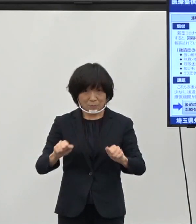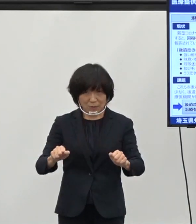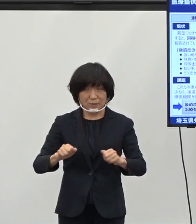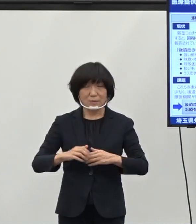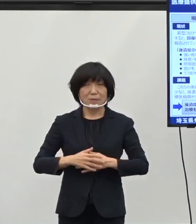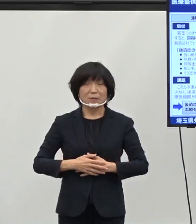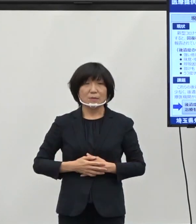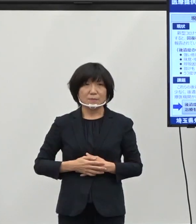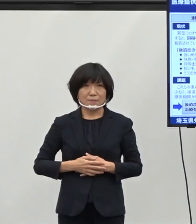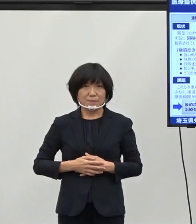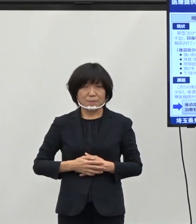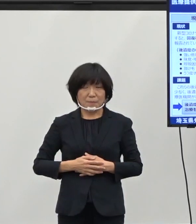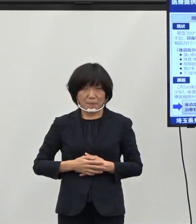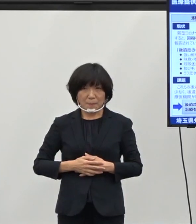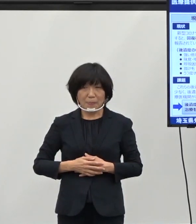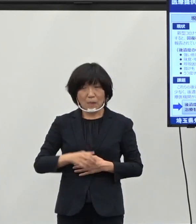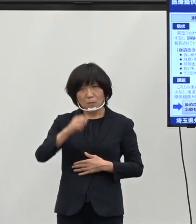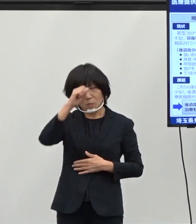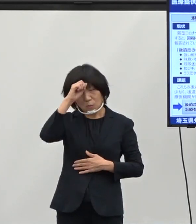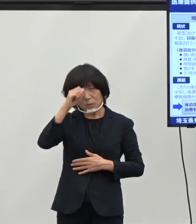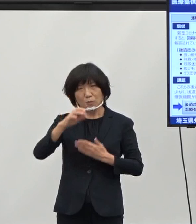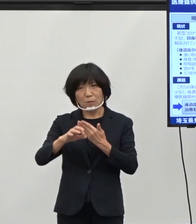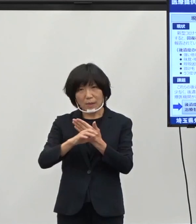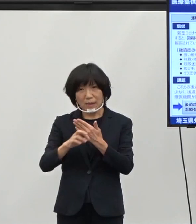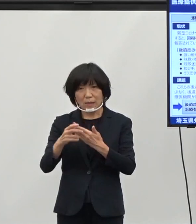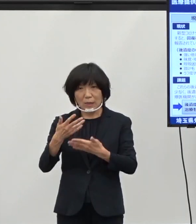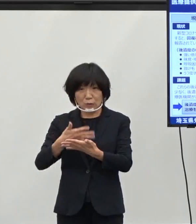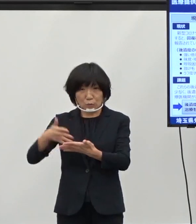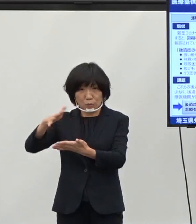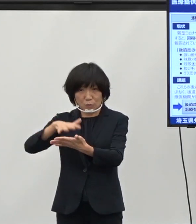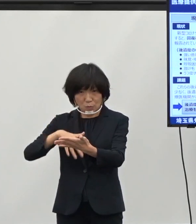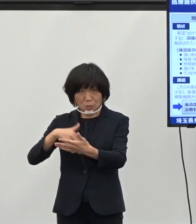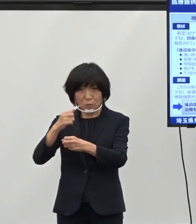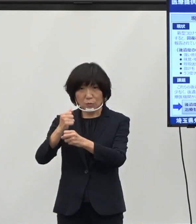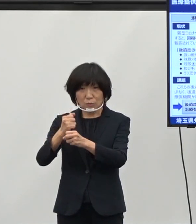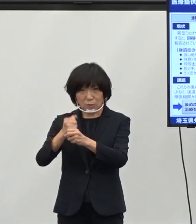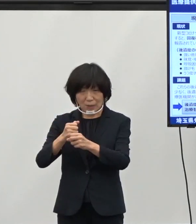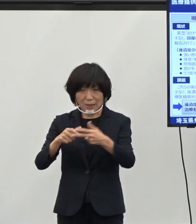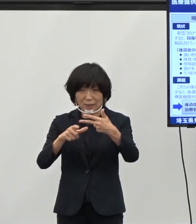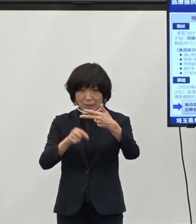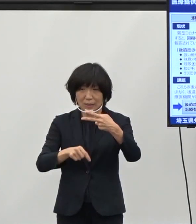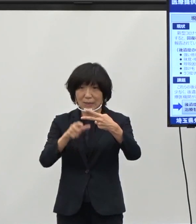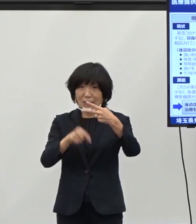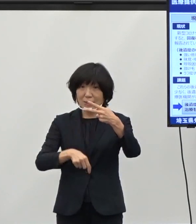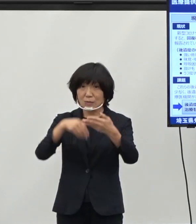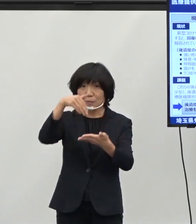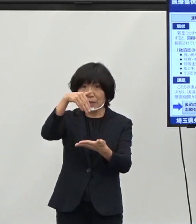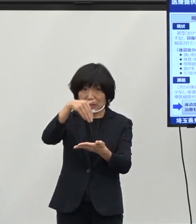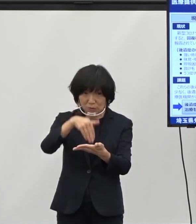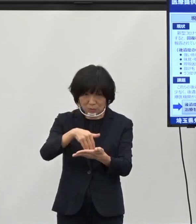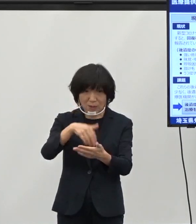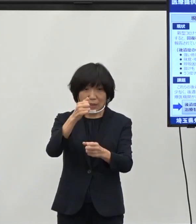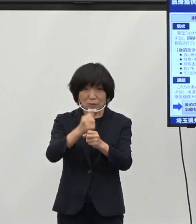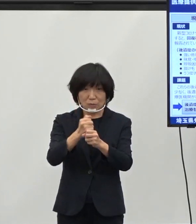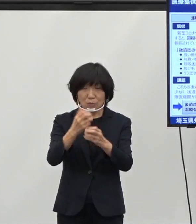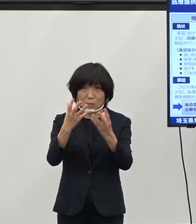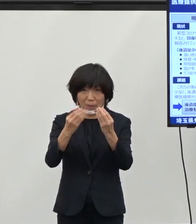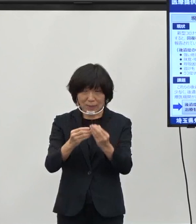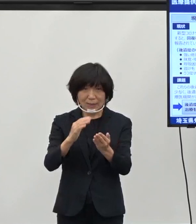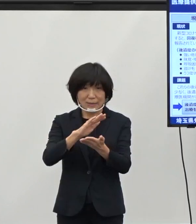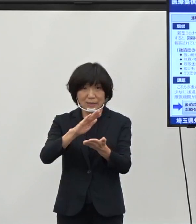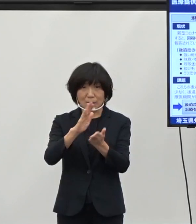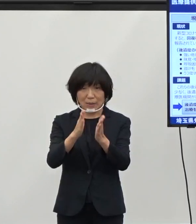で症例集を検討を経て、2月末には症例集を完成をさせ、県とし